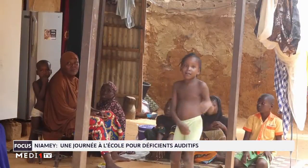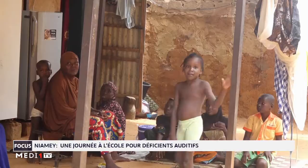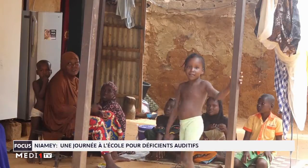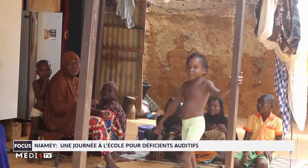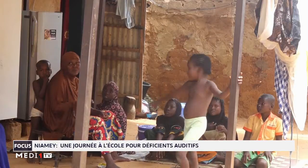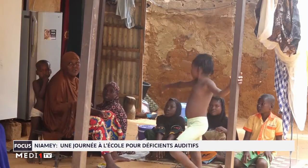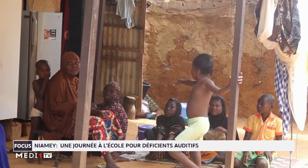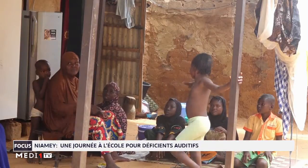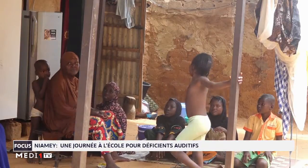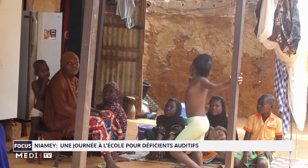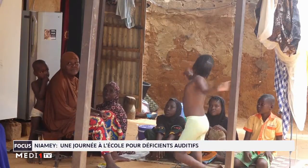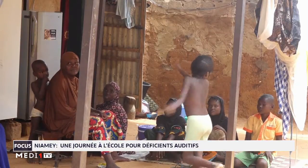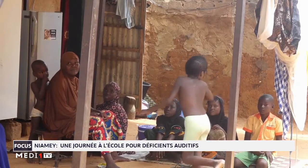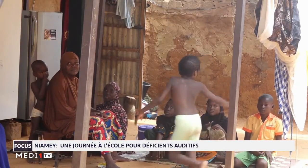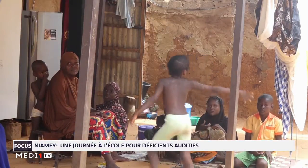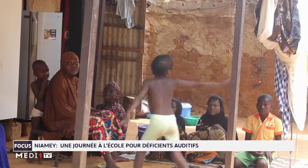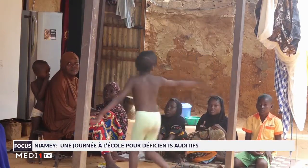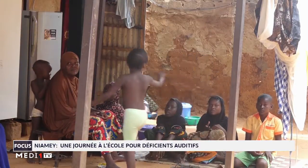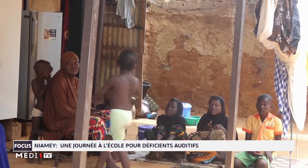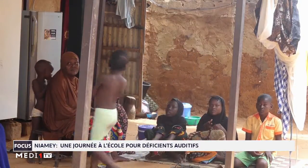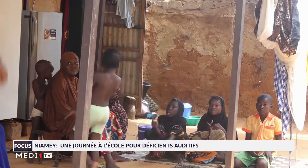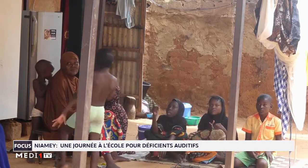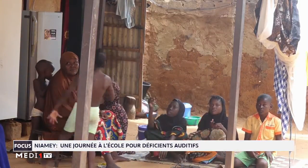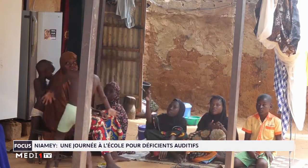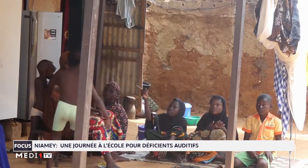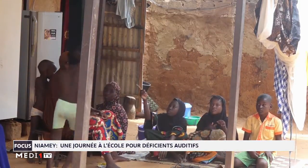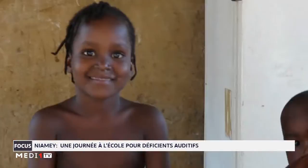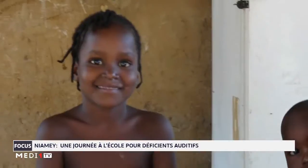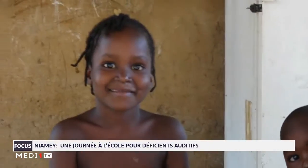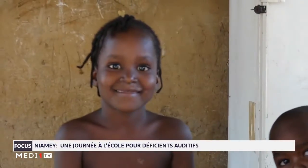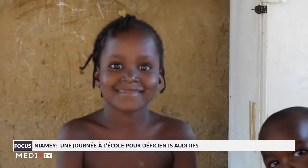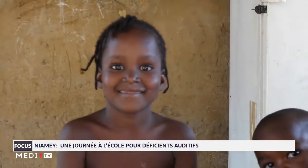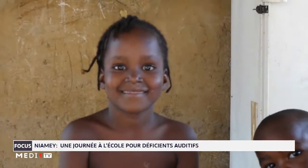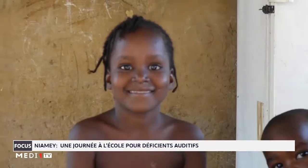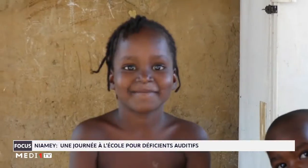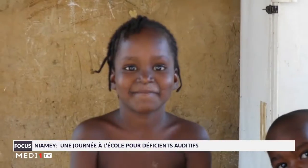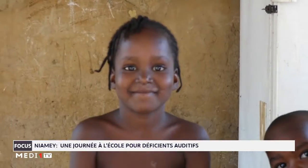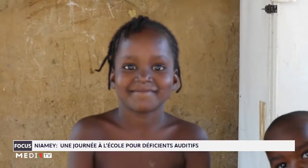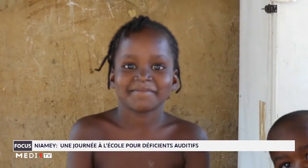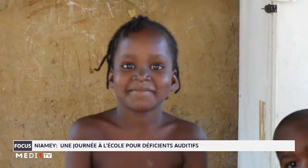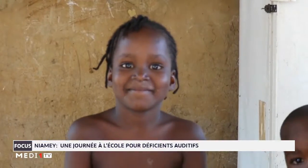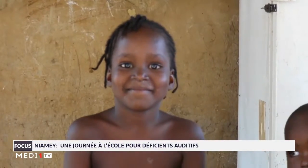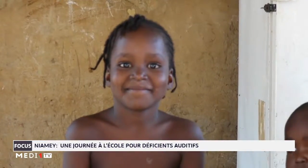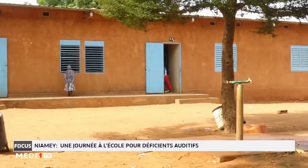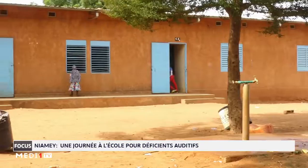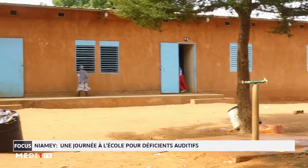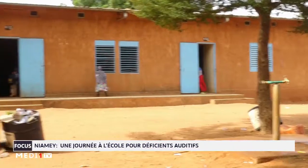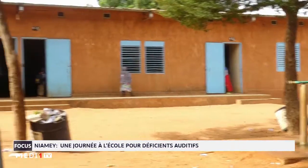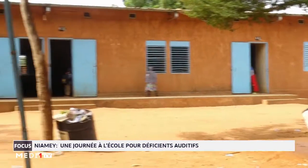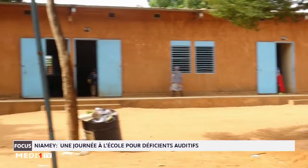Les derniers chiffres font état de près de 10 000 personnes atteintes de surdité au Niger. Si les enfants peuvent compter sur 3 établissements